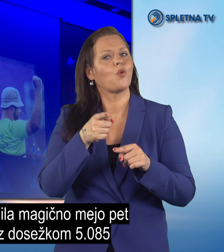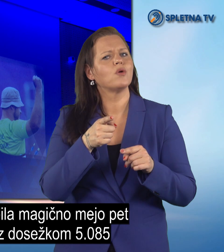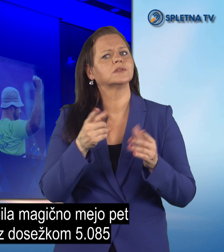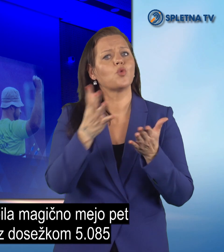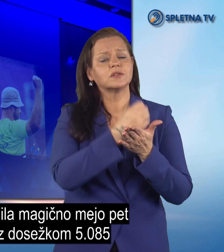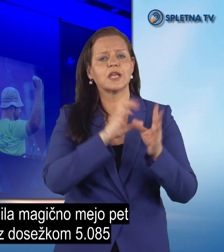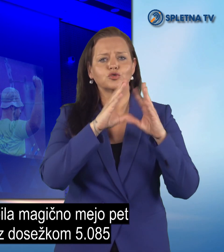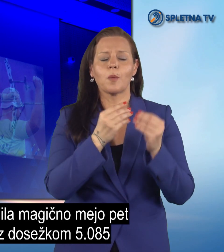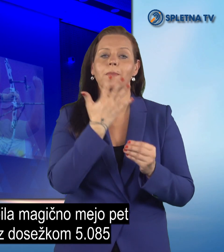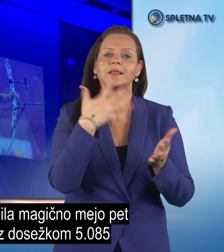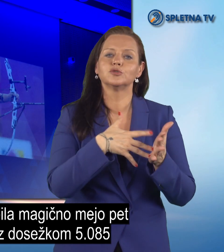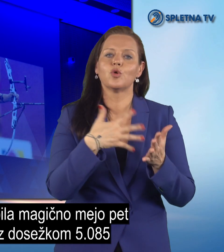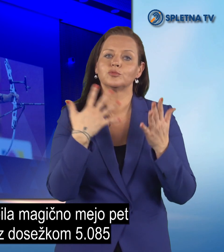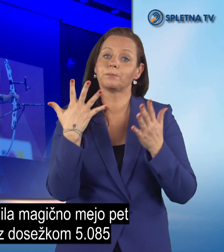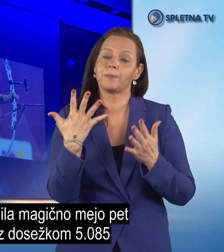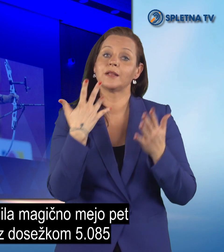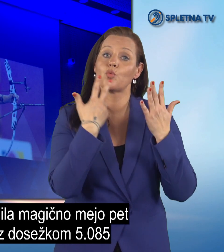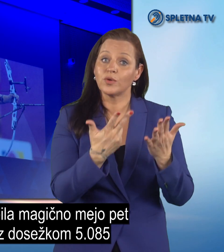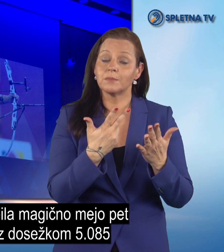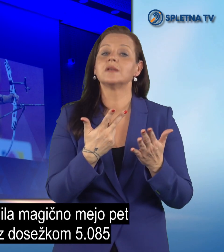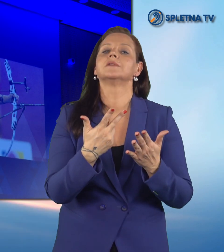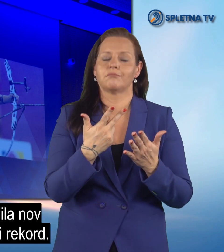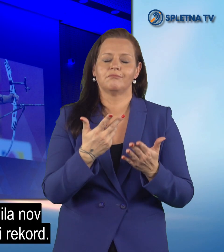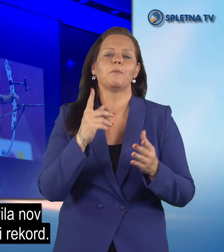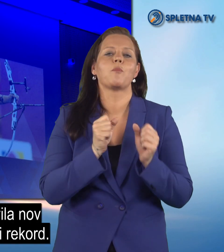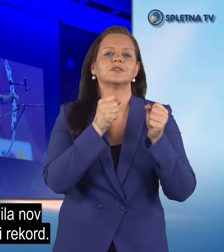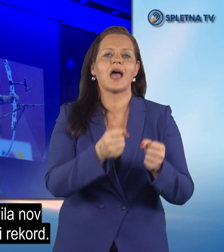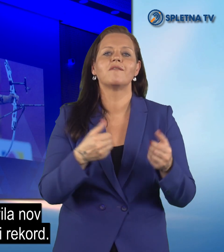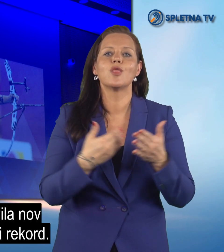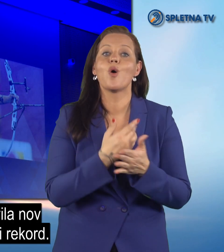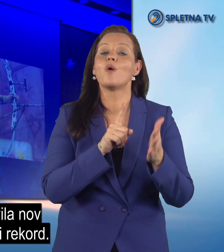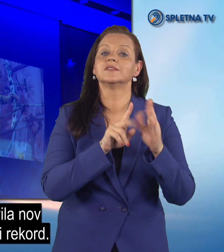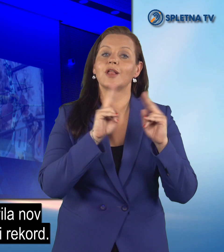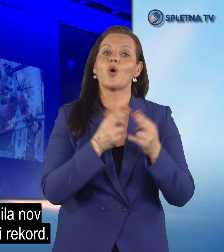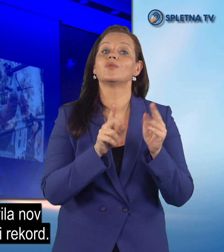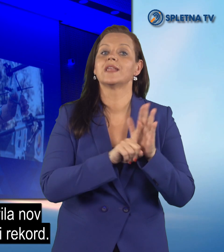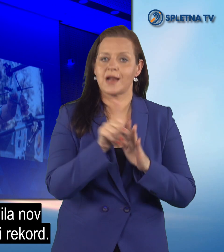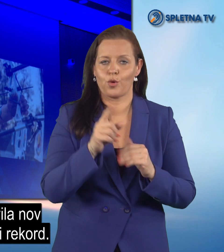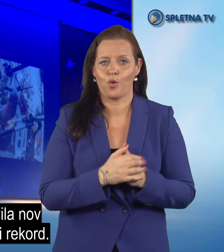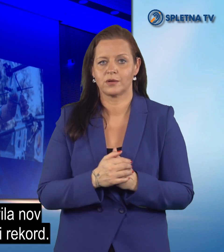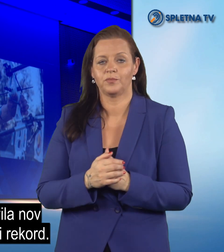in tako z dosežkom 5085 postavila nov svetovni rekord.